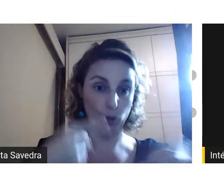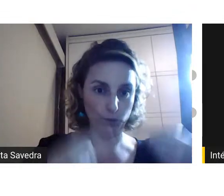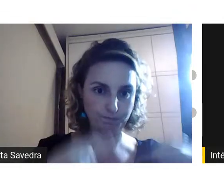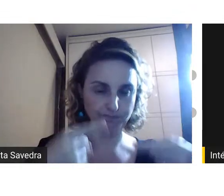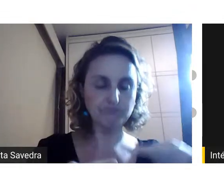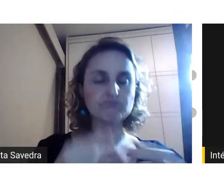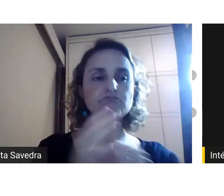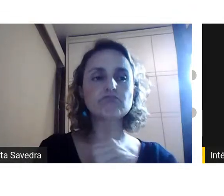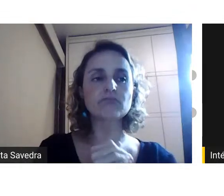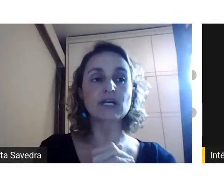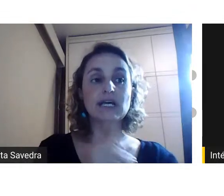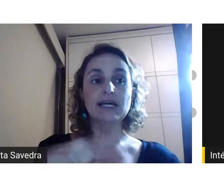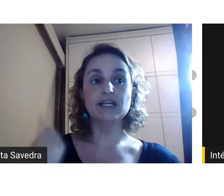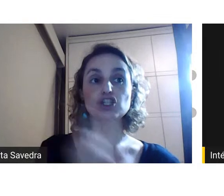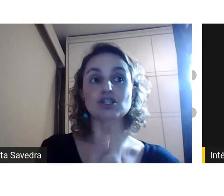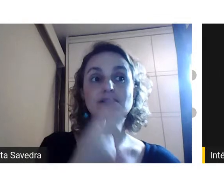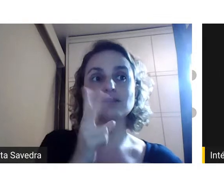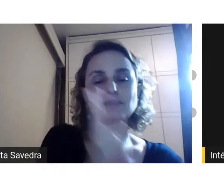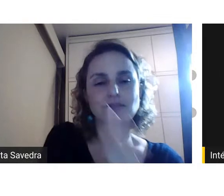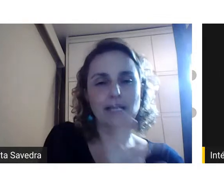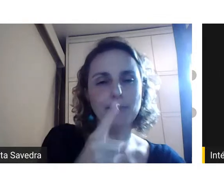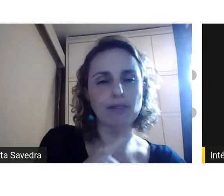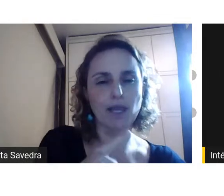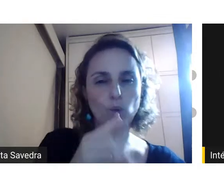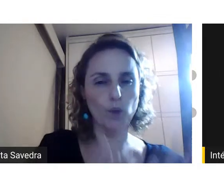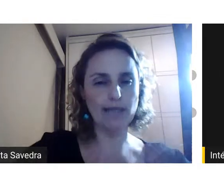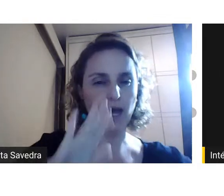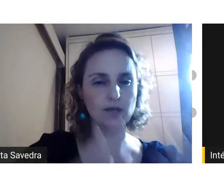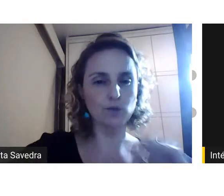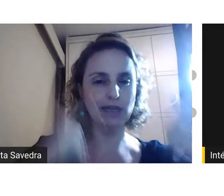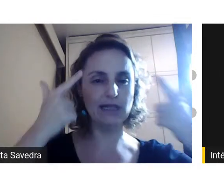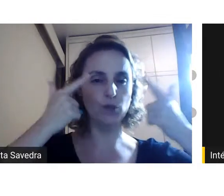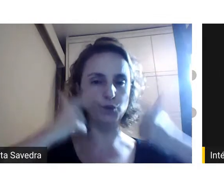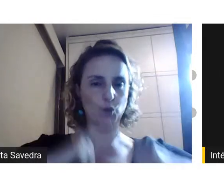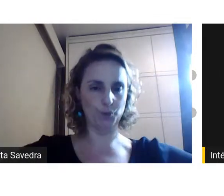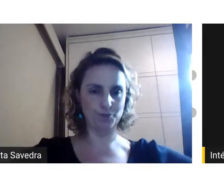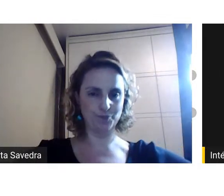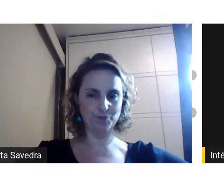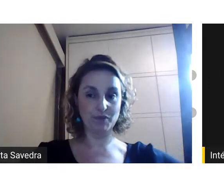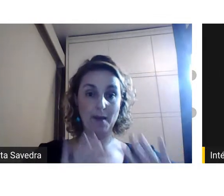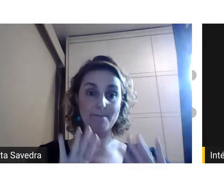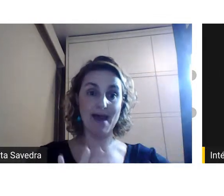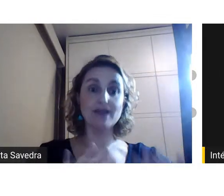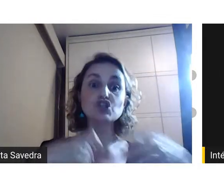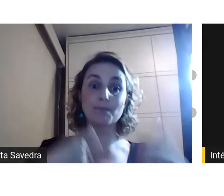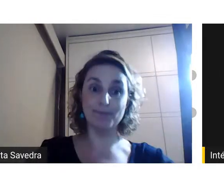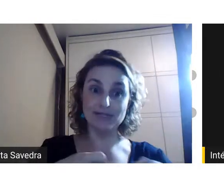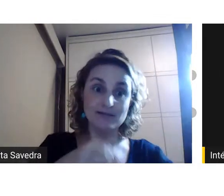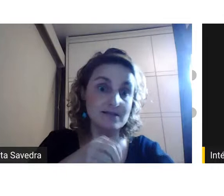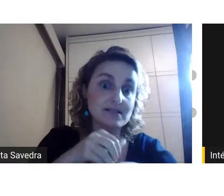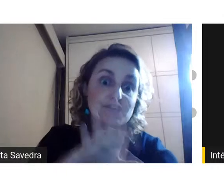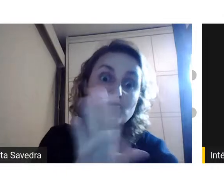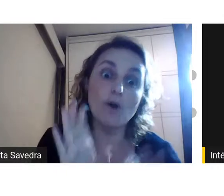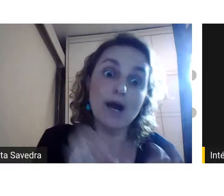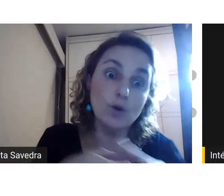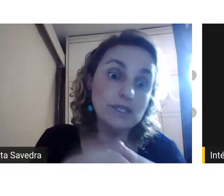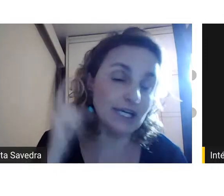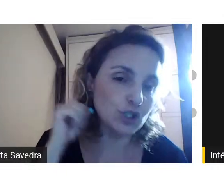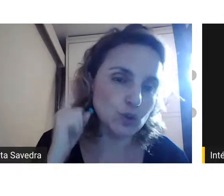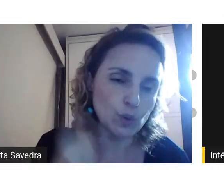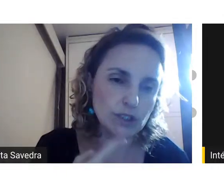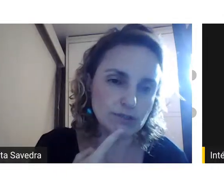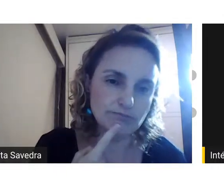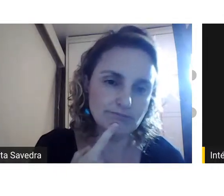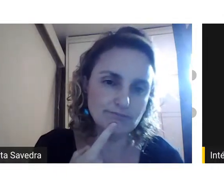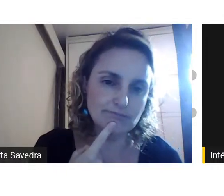identidade bom então por exemplo e sempre quando falamos sobre política temos